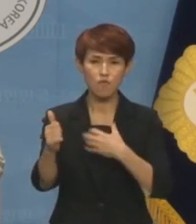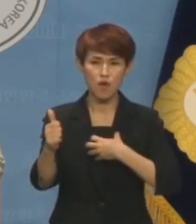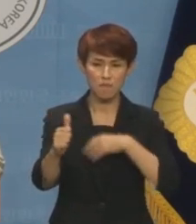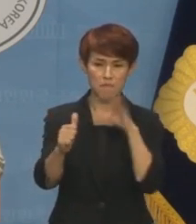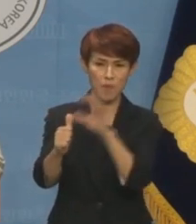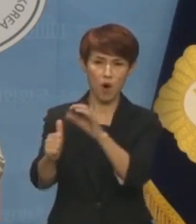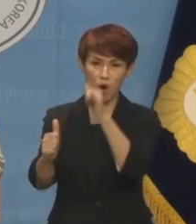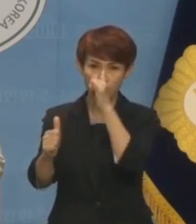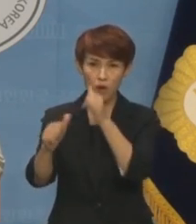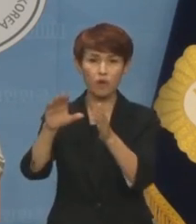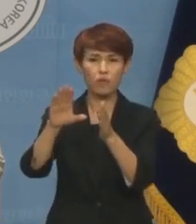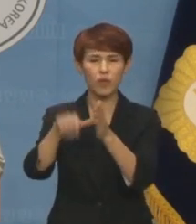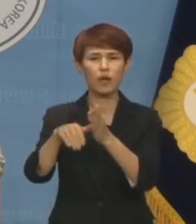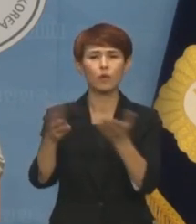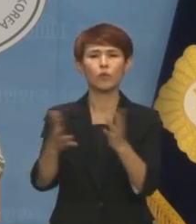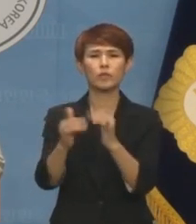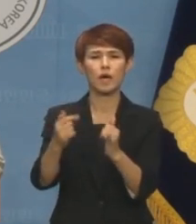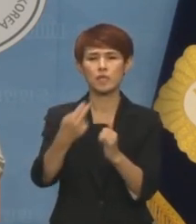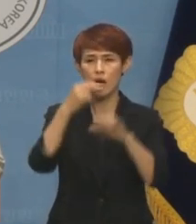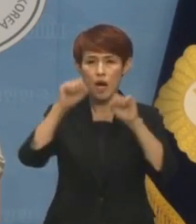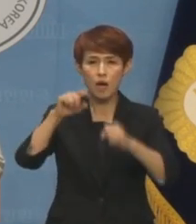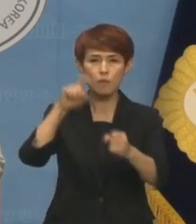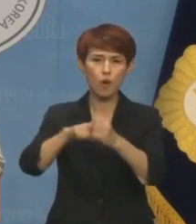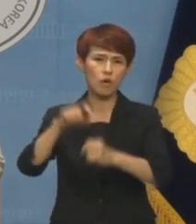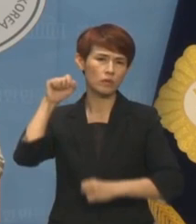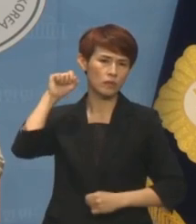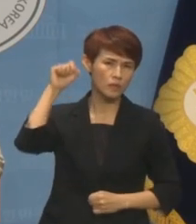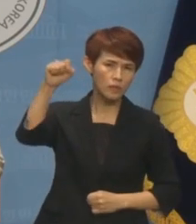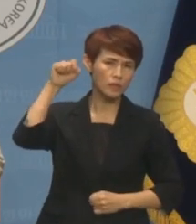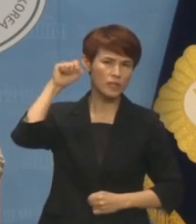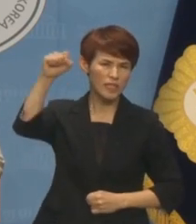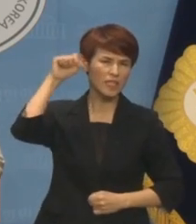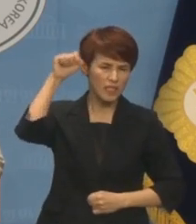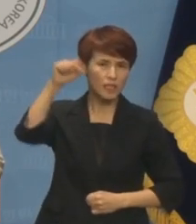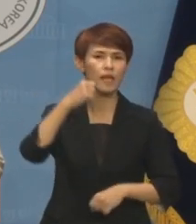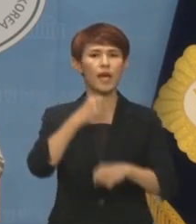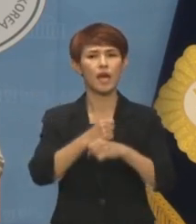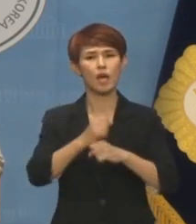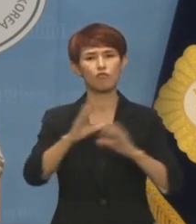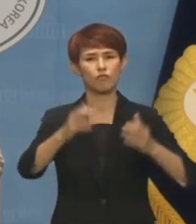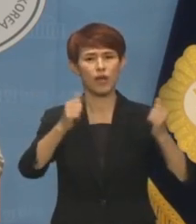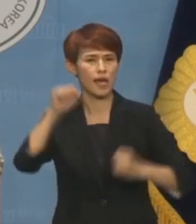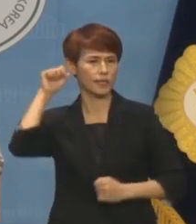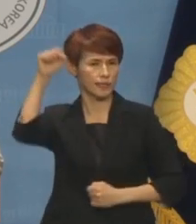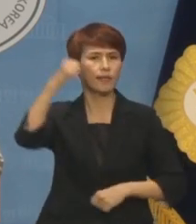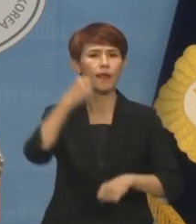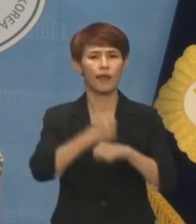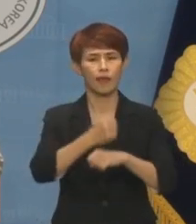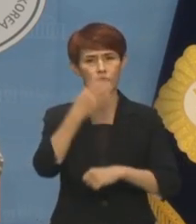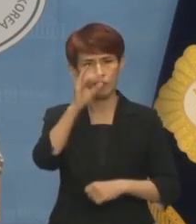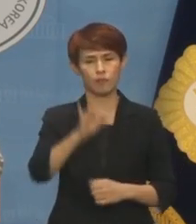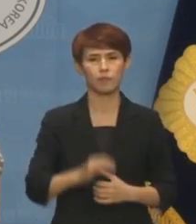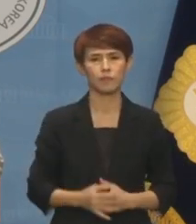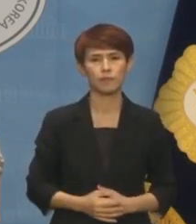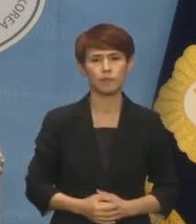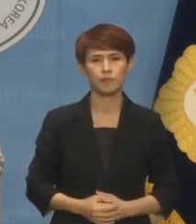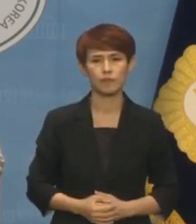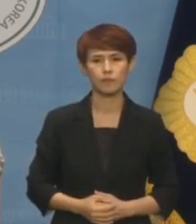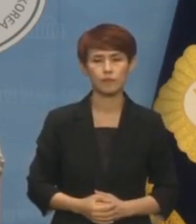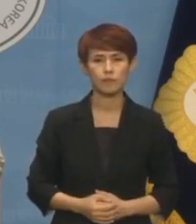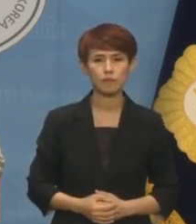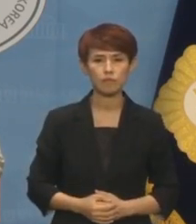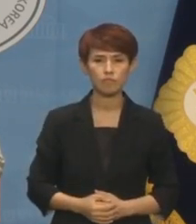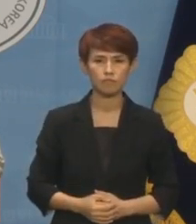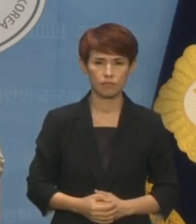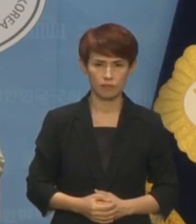내몬다면 노동자들은 살기 위해 거리로 나와 대정부, 대국회를 향한 투쟁을 전개할 수밖에 없습니다.